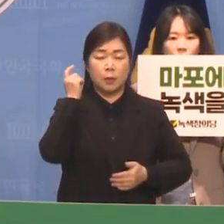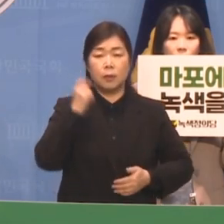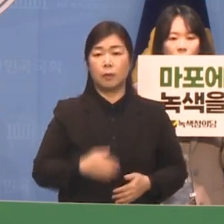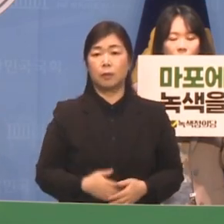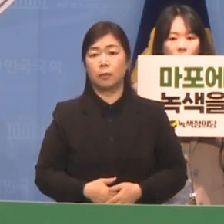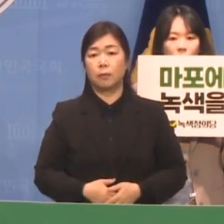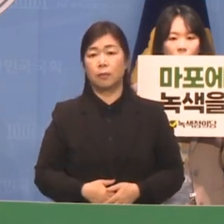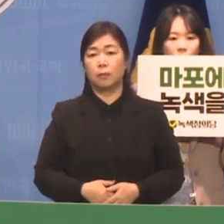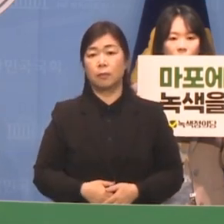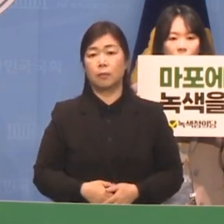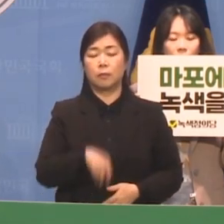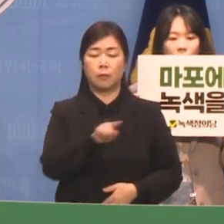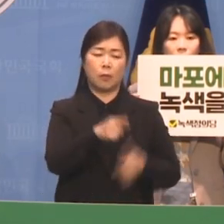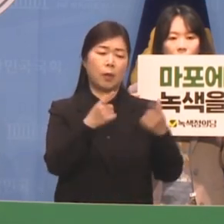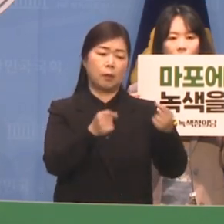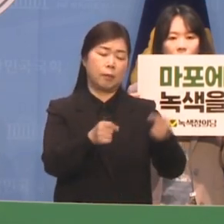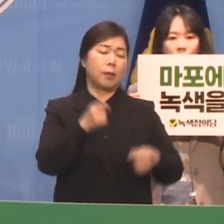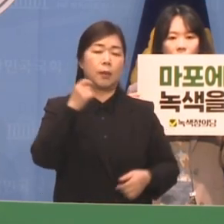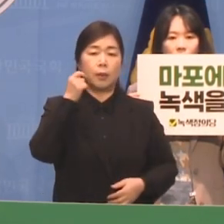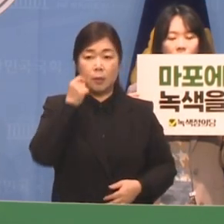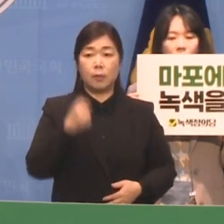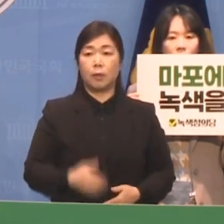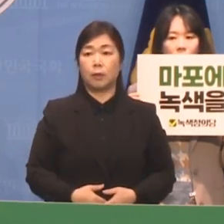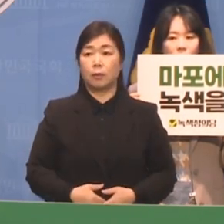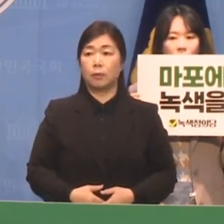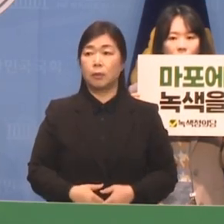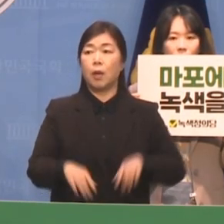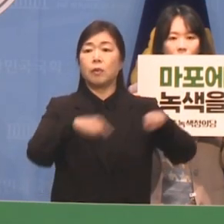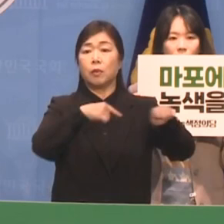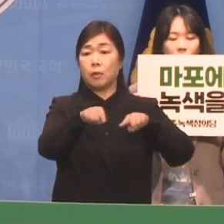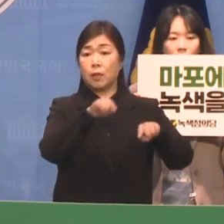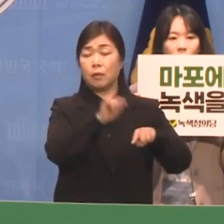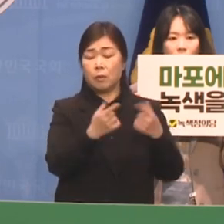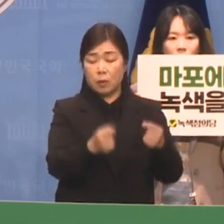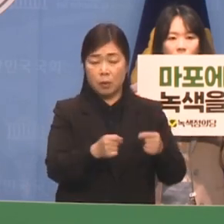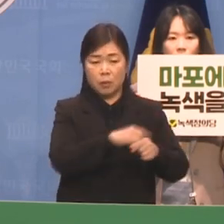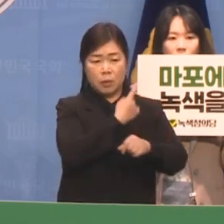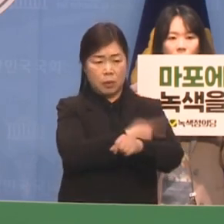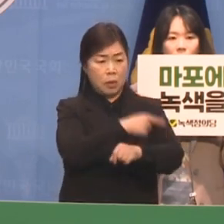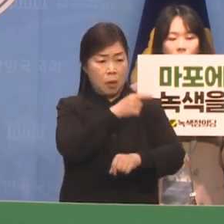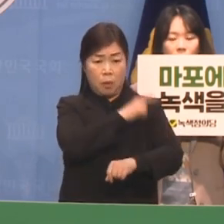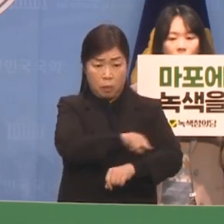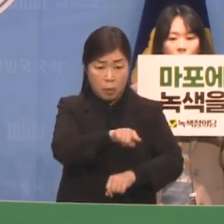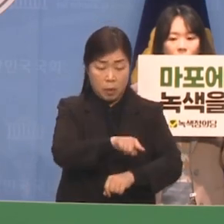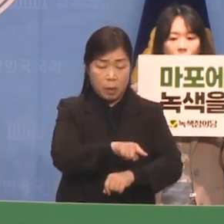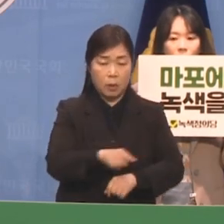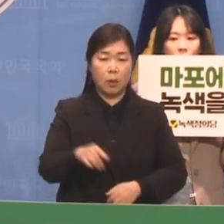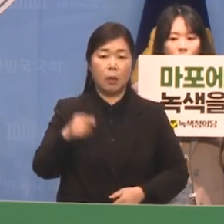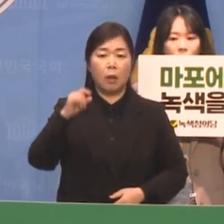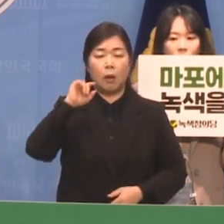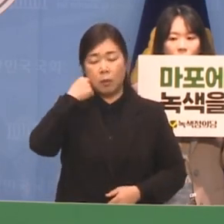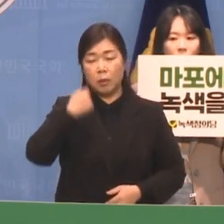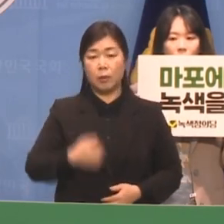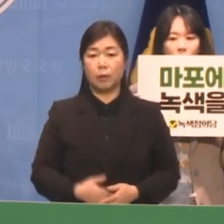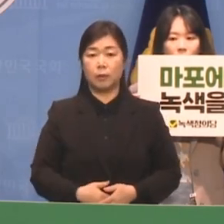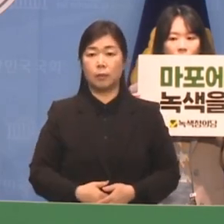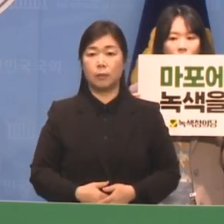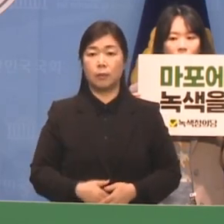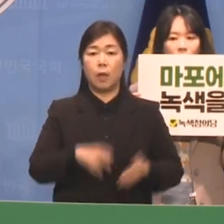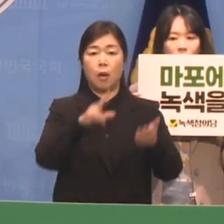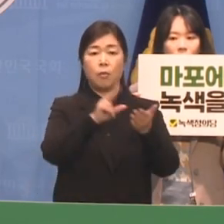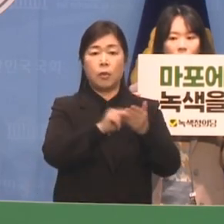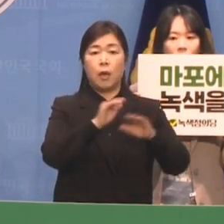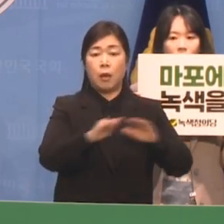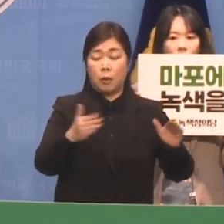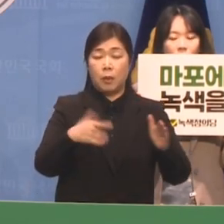정말 이래선 안 됩니다. 정치가 이렇게까지 무능해져선 안 됩니다. 문제를 해결해